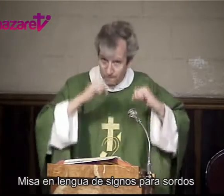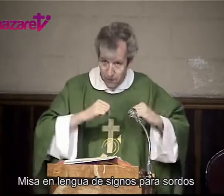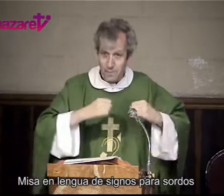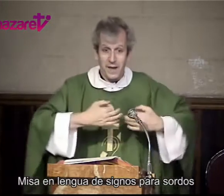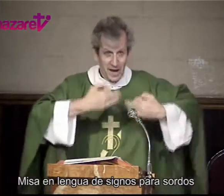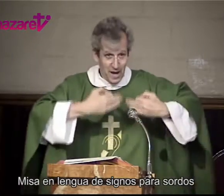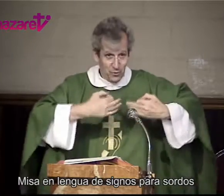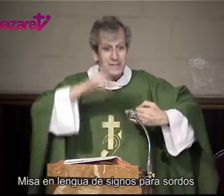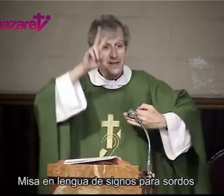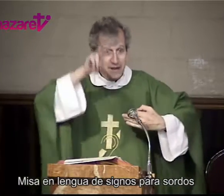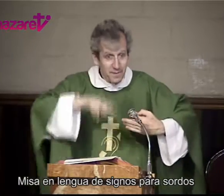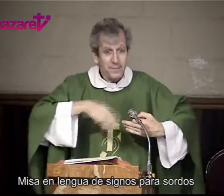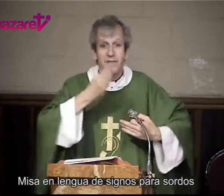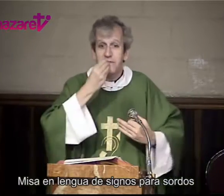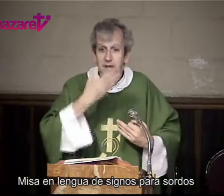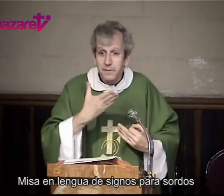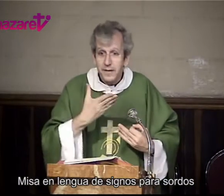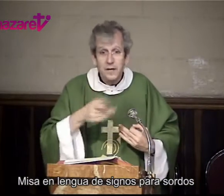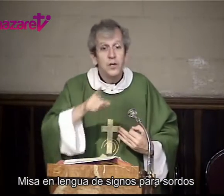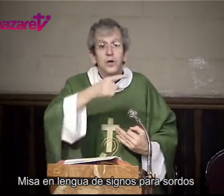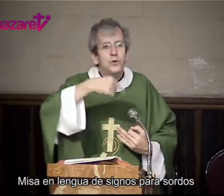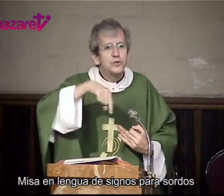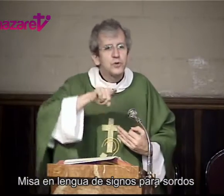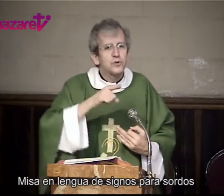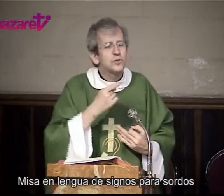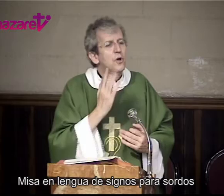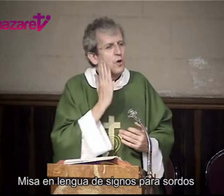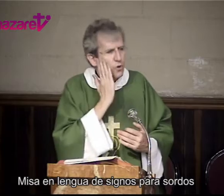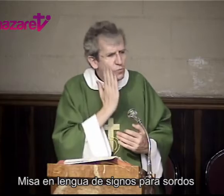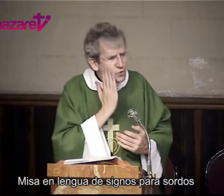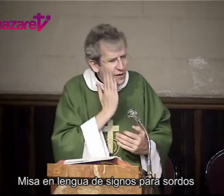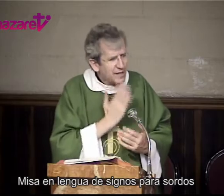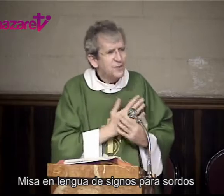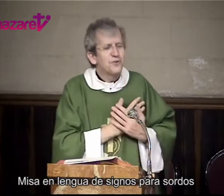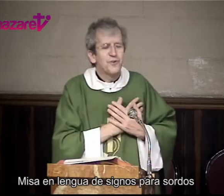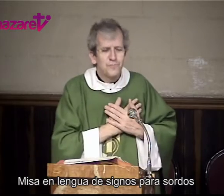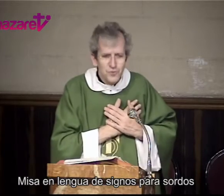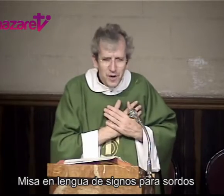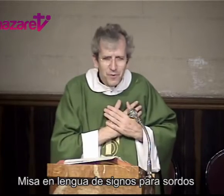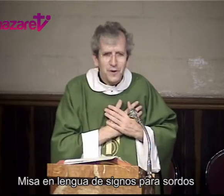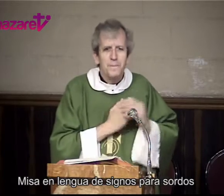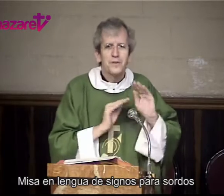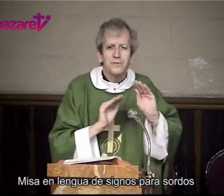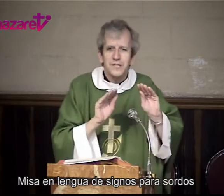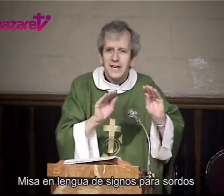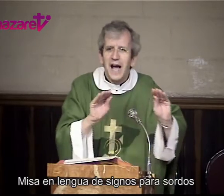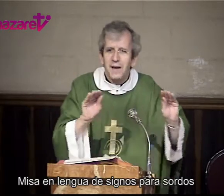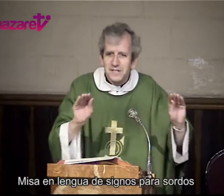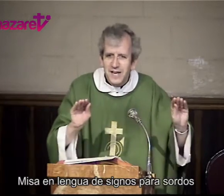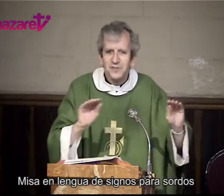conforme a lo que es la verdad y el bien, nosotros, con mucho cariño, con mucho amor, pero tenemos que ir avisando,